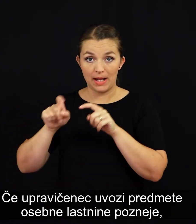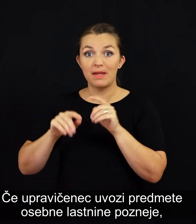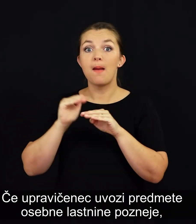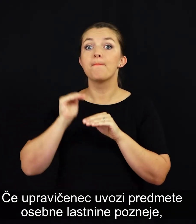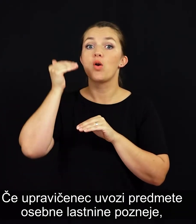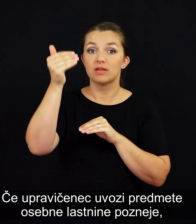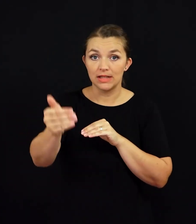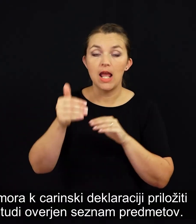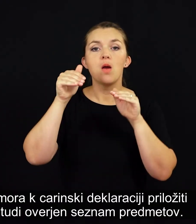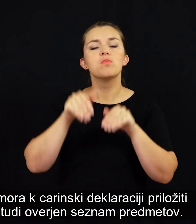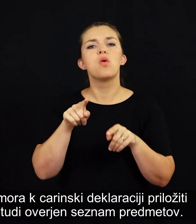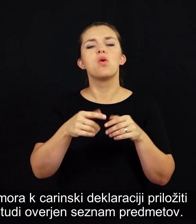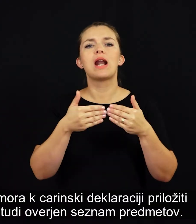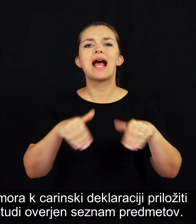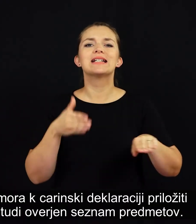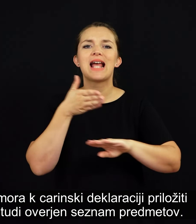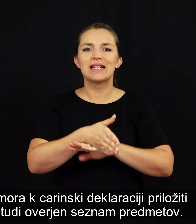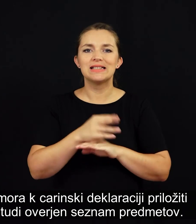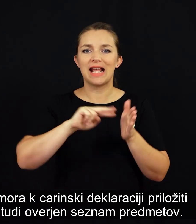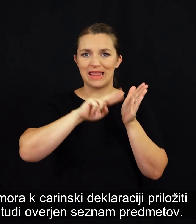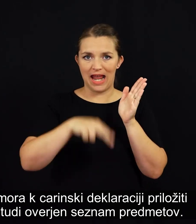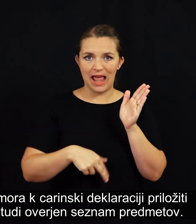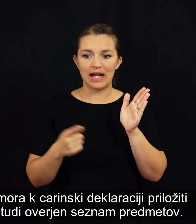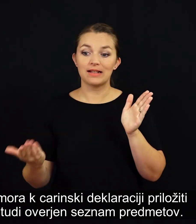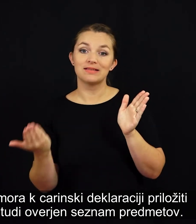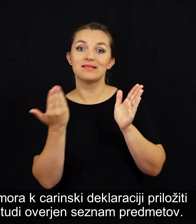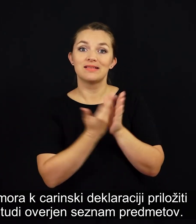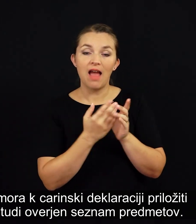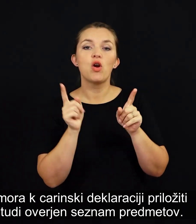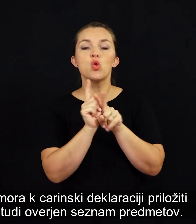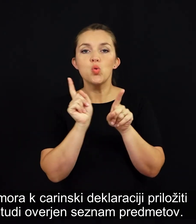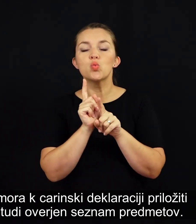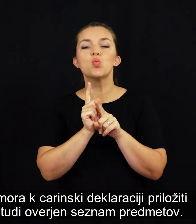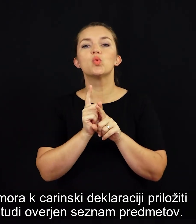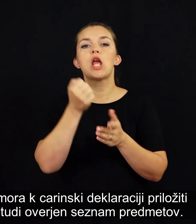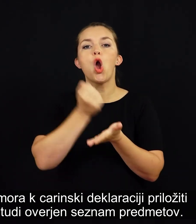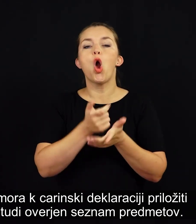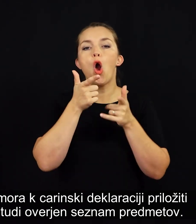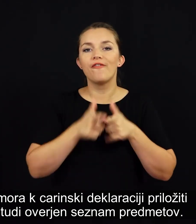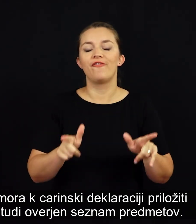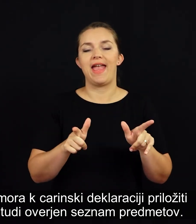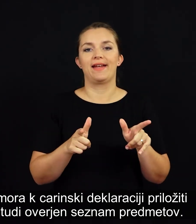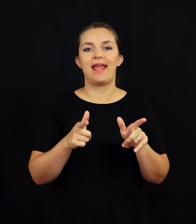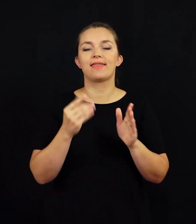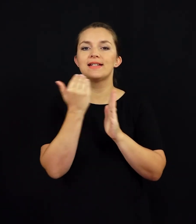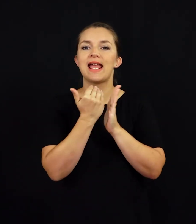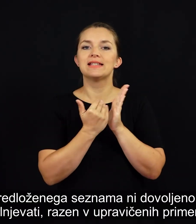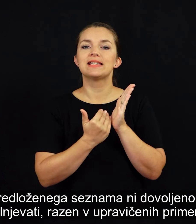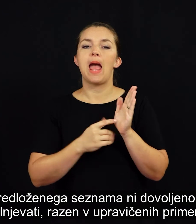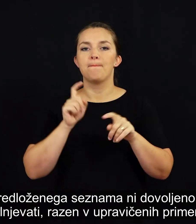pozneje, mora k carinski deklaraciji priložiti tudi overjen seznam predmetov. Predloženega